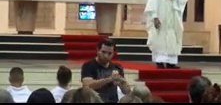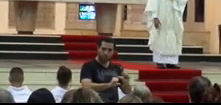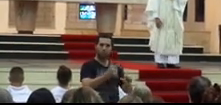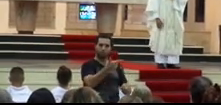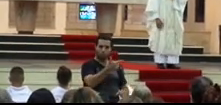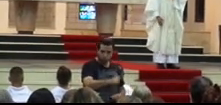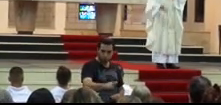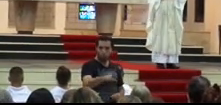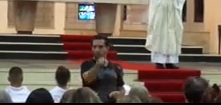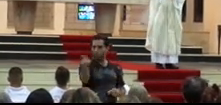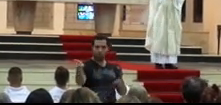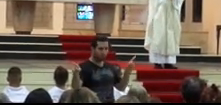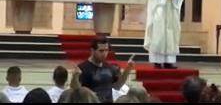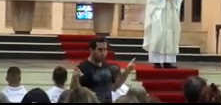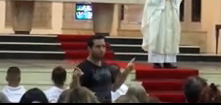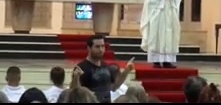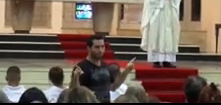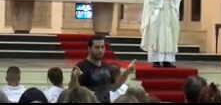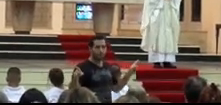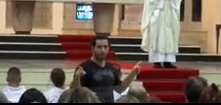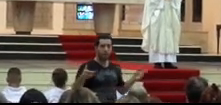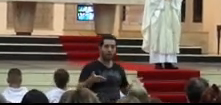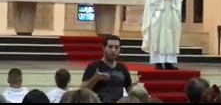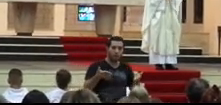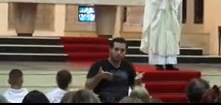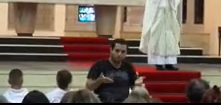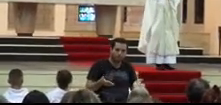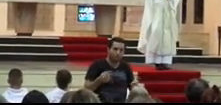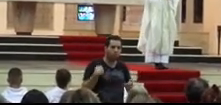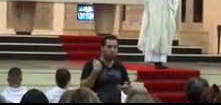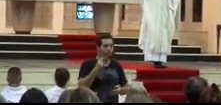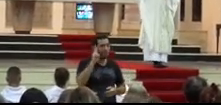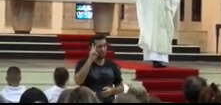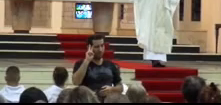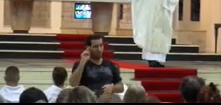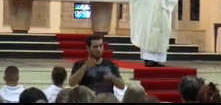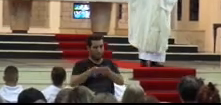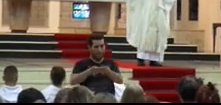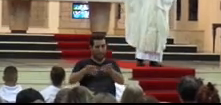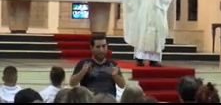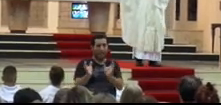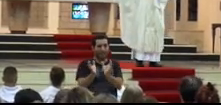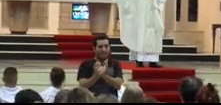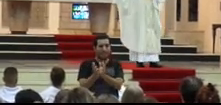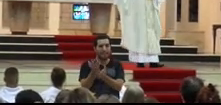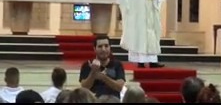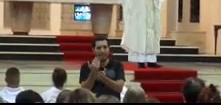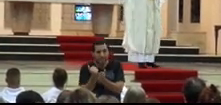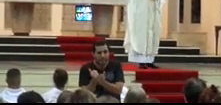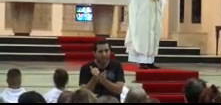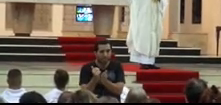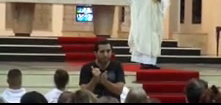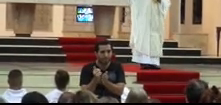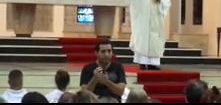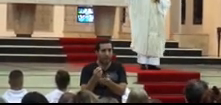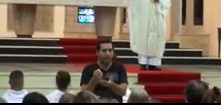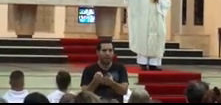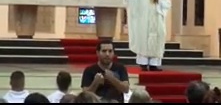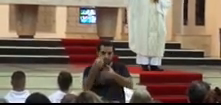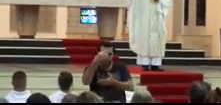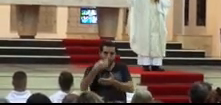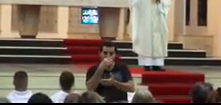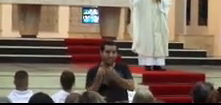Santa Ceia, da Eucaristia. Portanto, caros irmãos e irmãs, é um dia de ação de